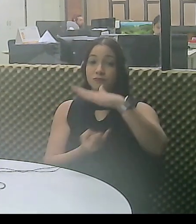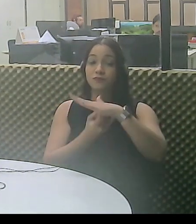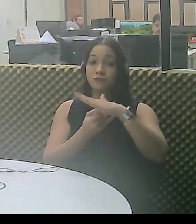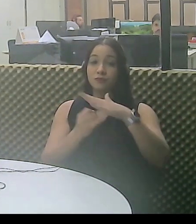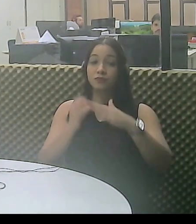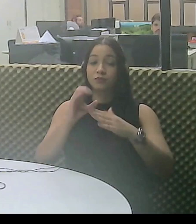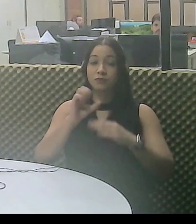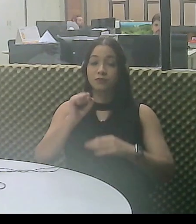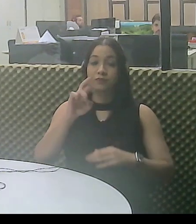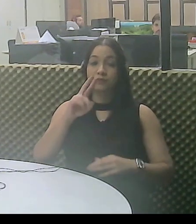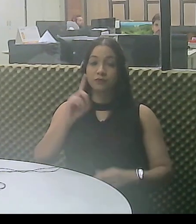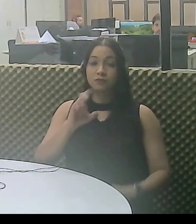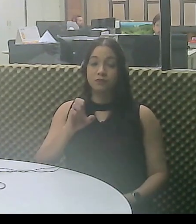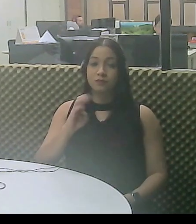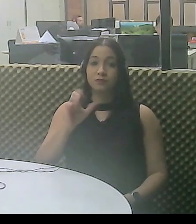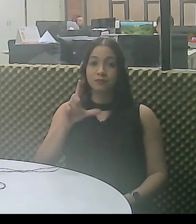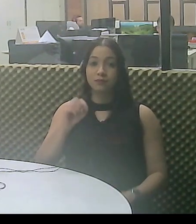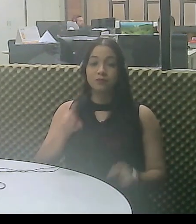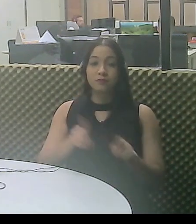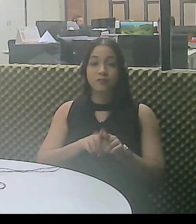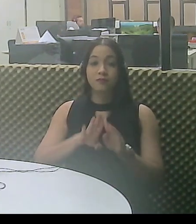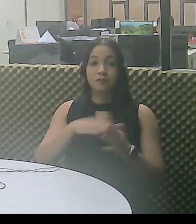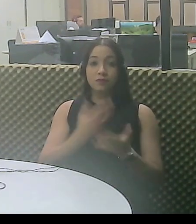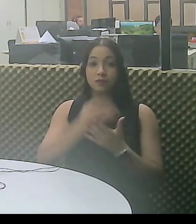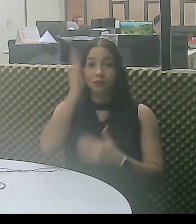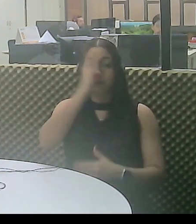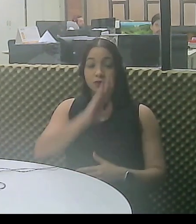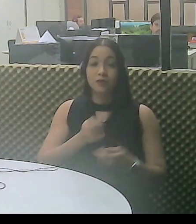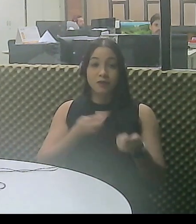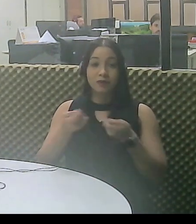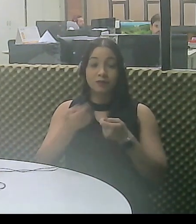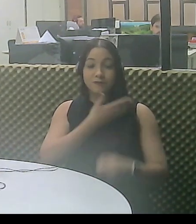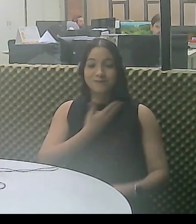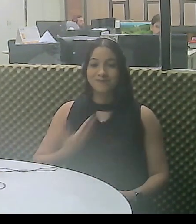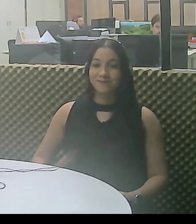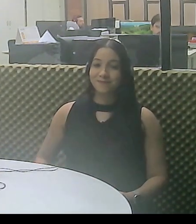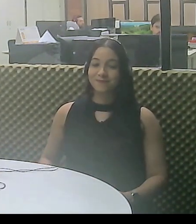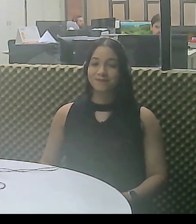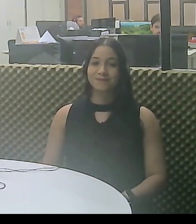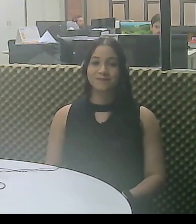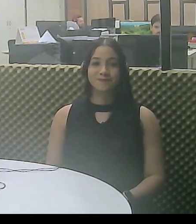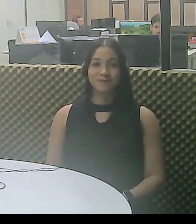serzedelo Corrêa e da escola nacional de administração pública